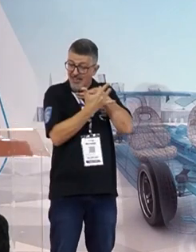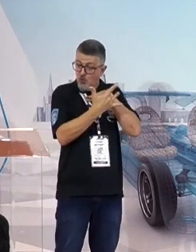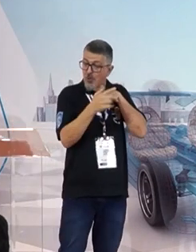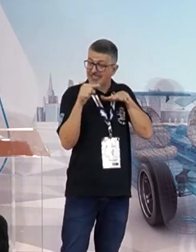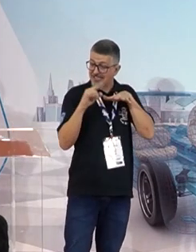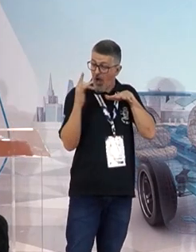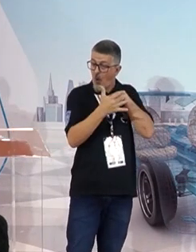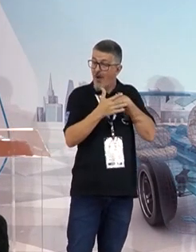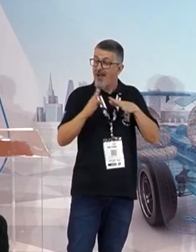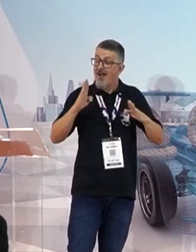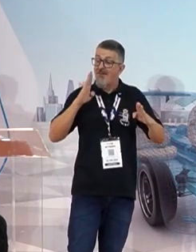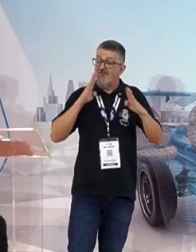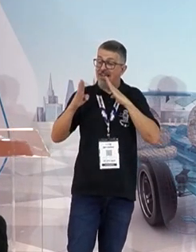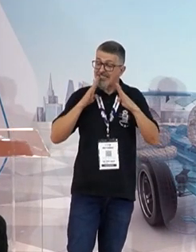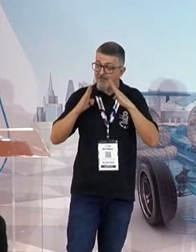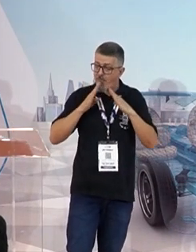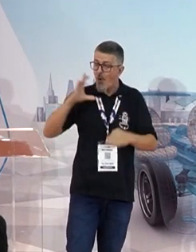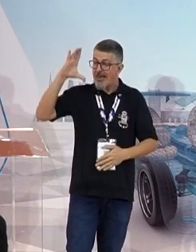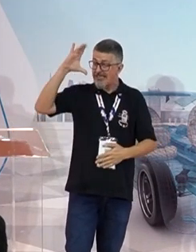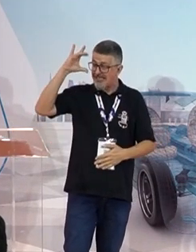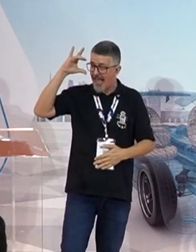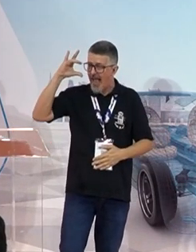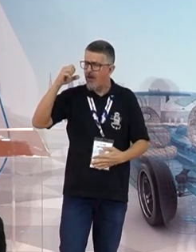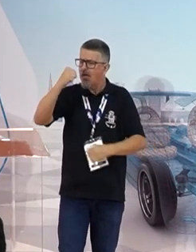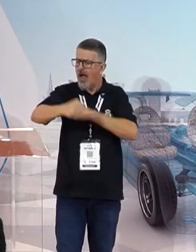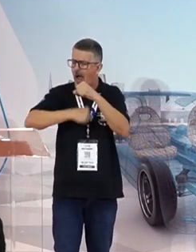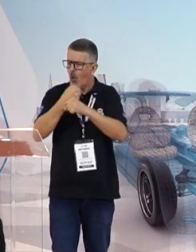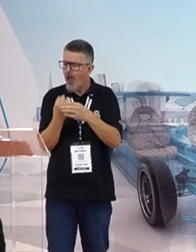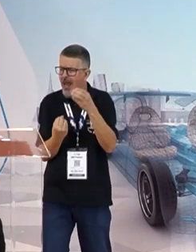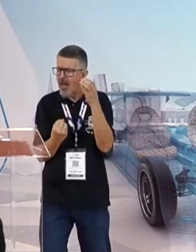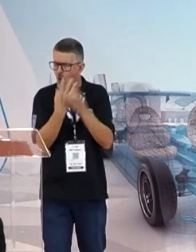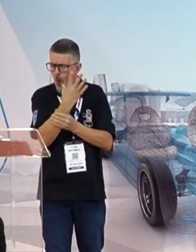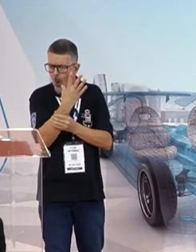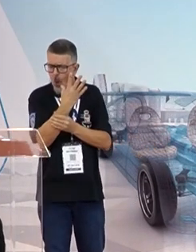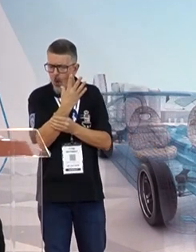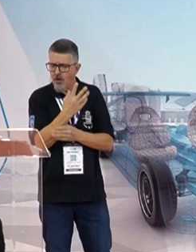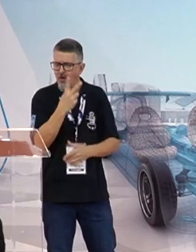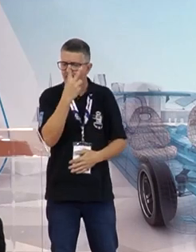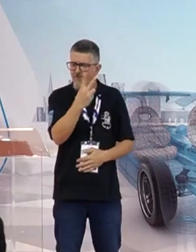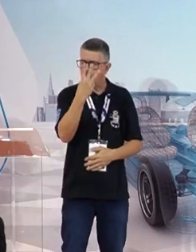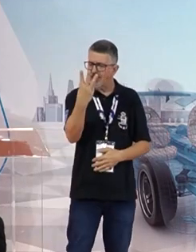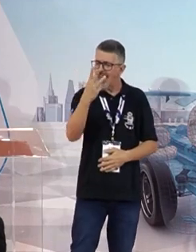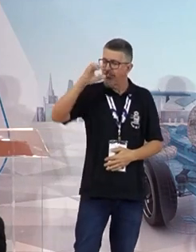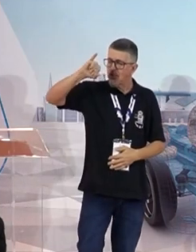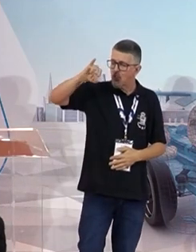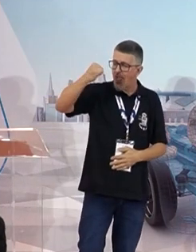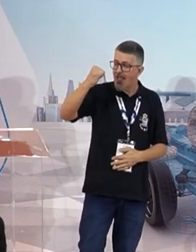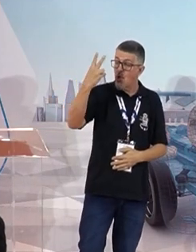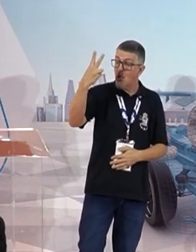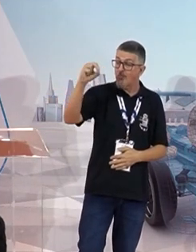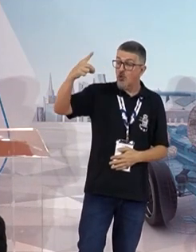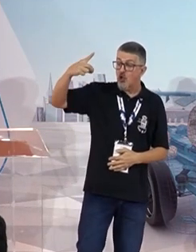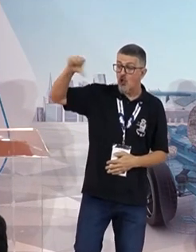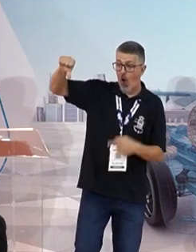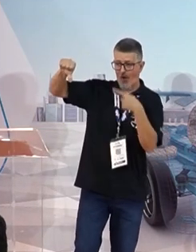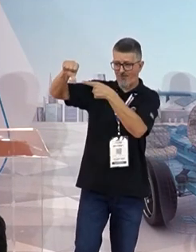sobre a rede social Instagram e Facebook. criei esse grupo em 23 de janeiro de